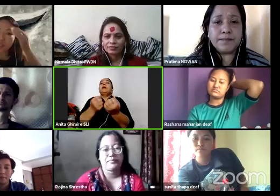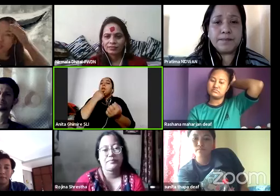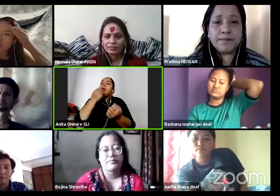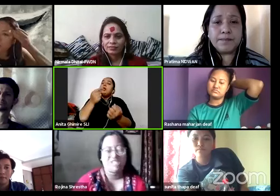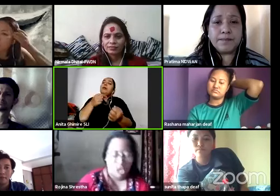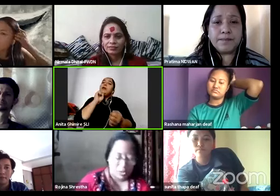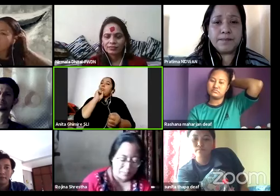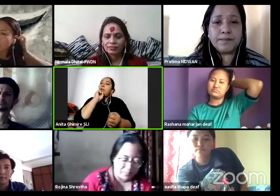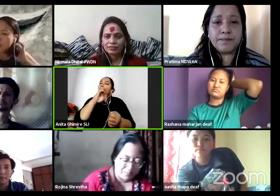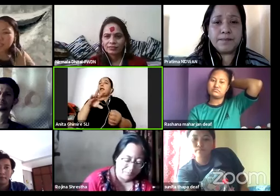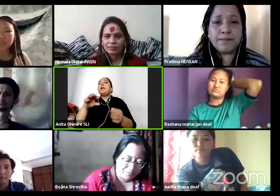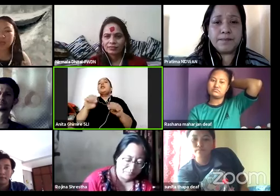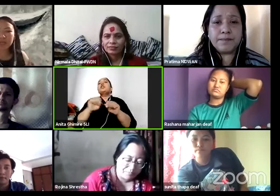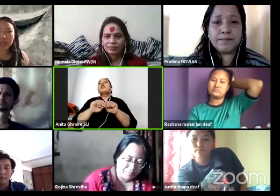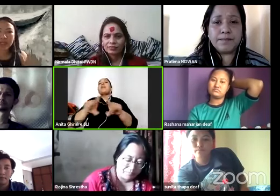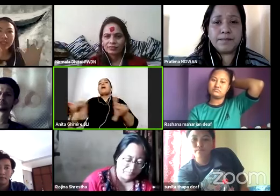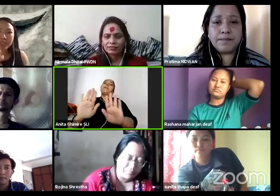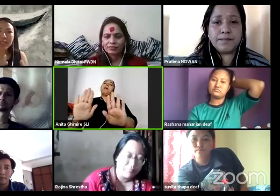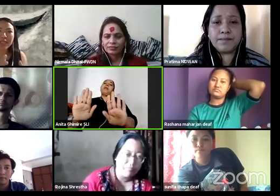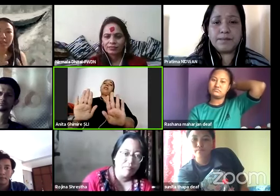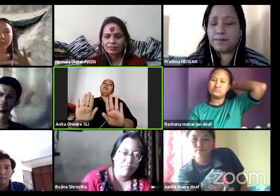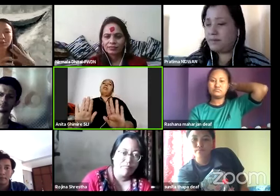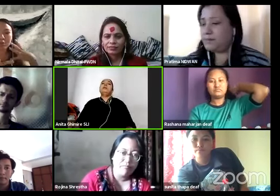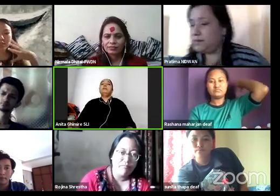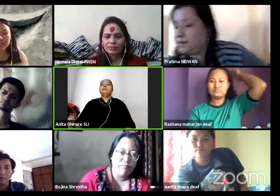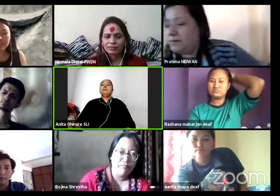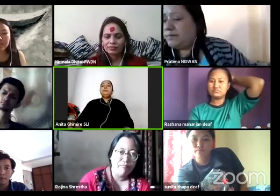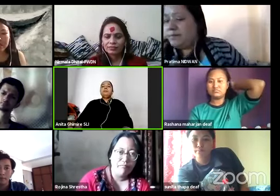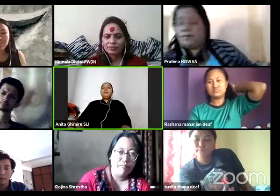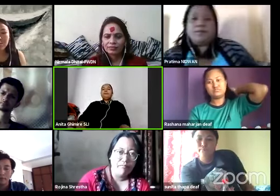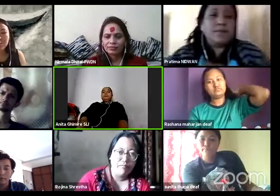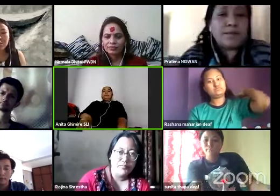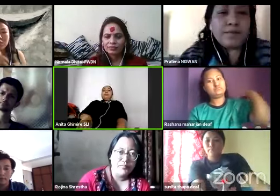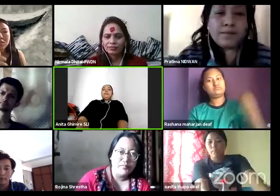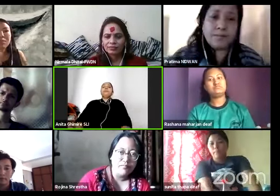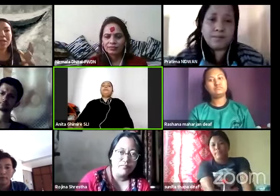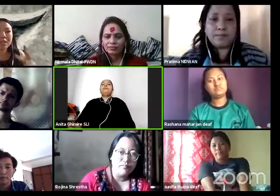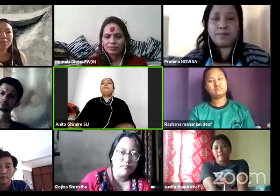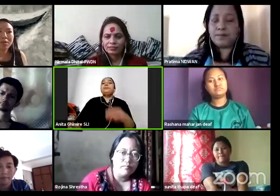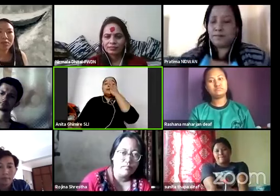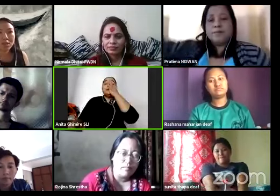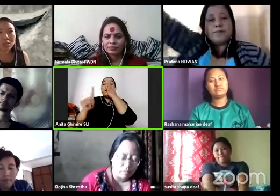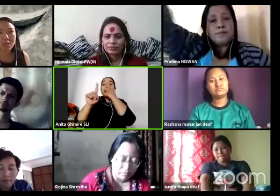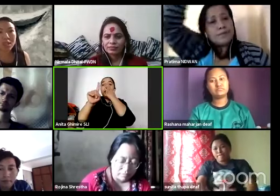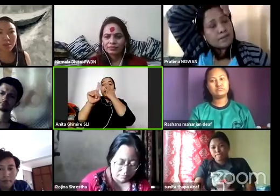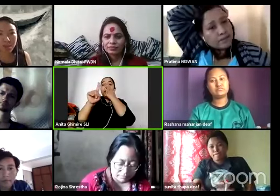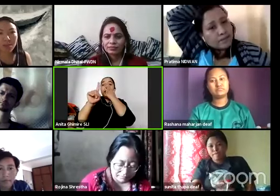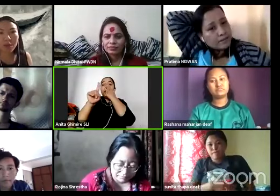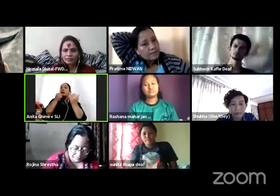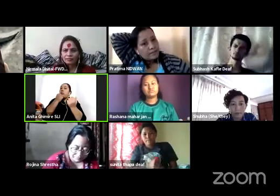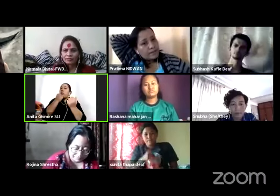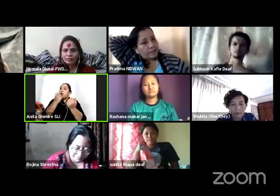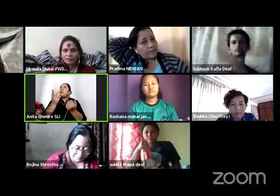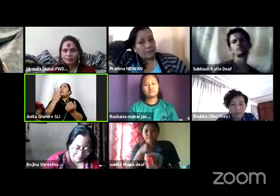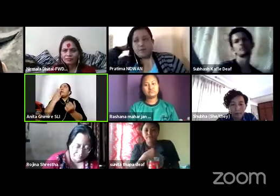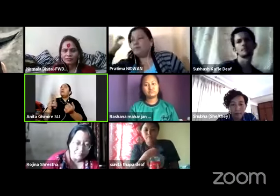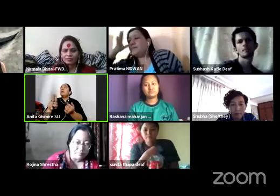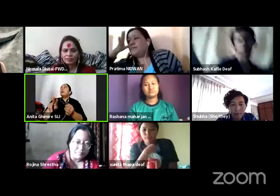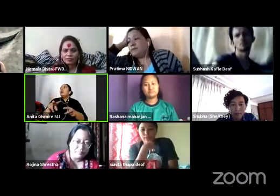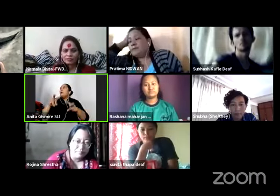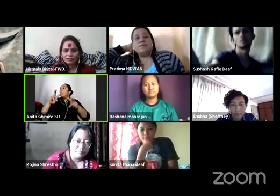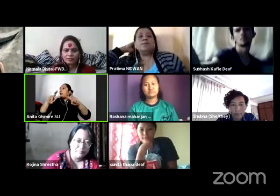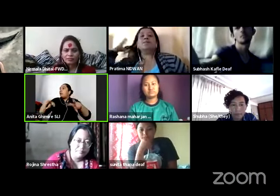प्रतिमादी. साँच्चीकै एकदम एउटा चाहिँ तपाईँले जुन क्रिटिकल्ली हाम्रो रिसर्चमा दिनुभएको सजेसन्स चाहिँ एकदम इम्पोर्टेन्ट पनि हो,